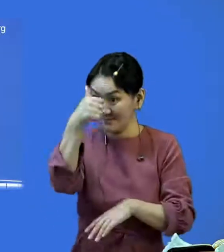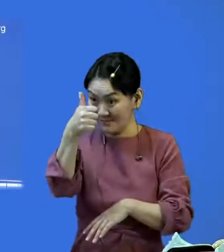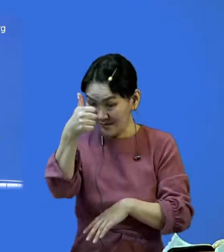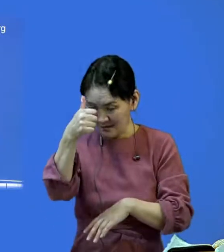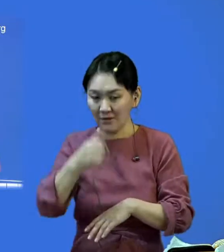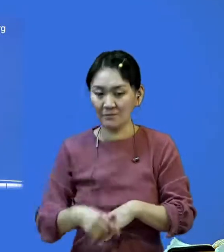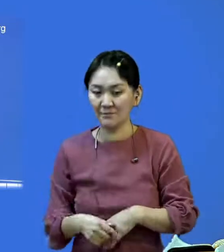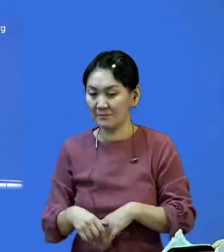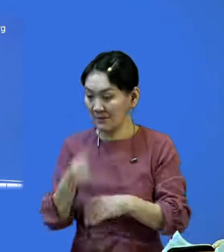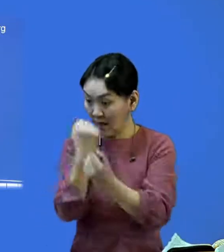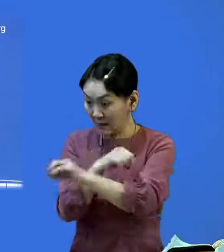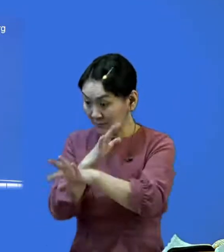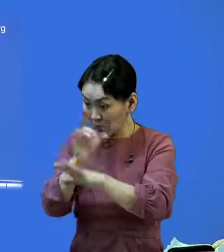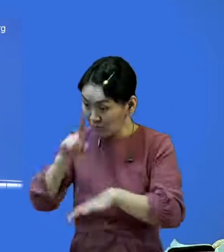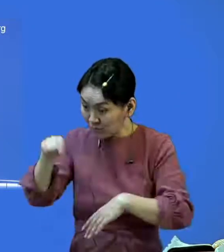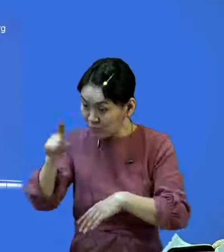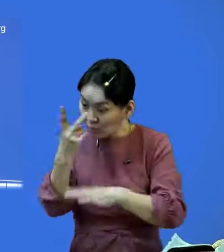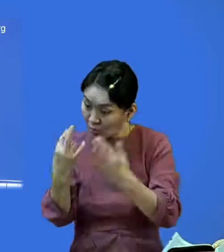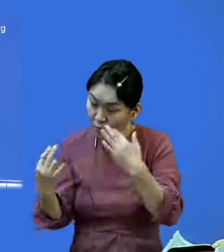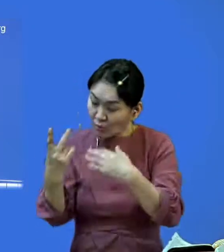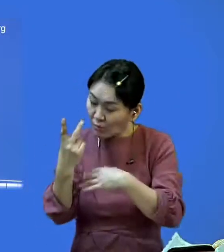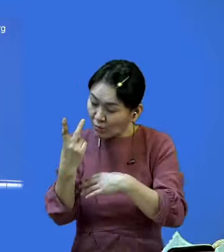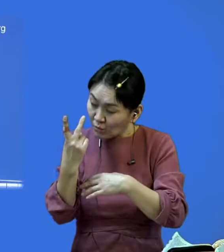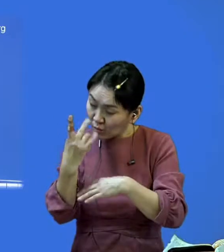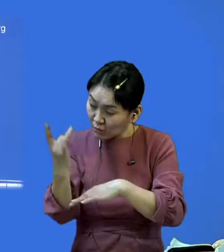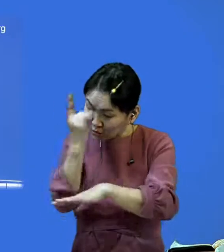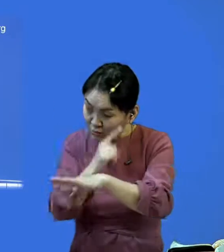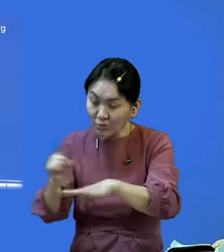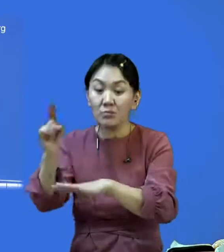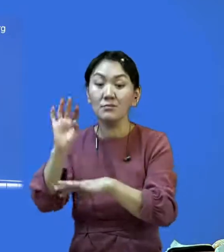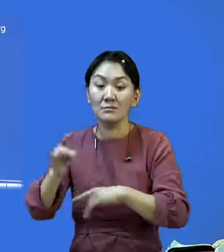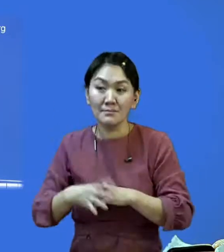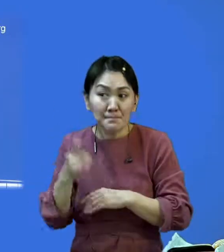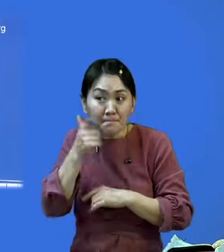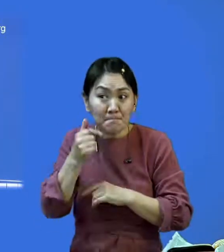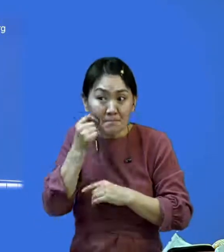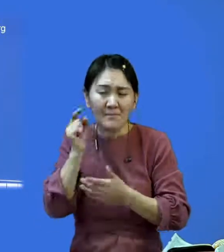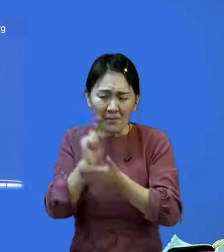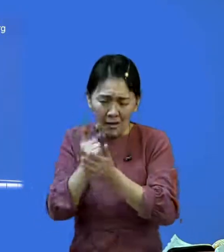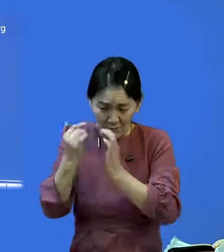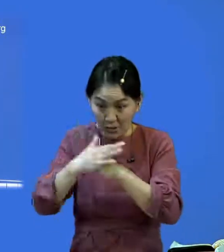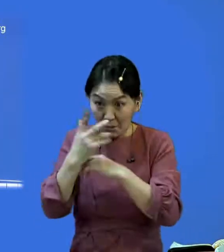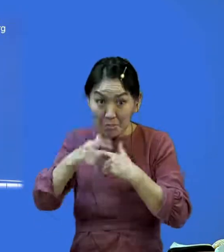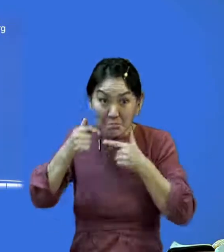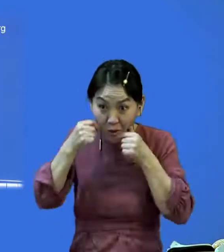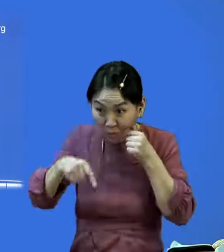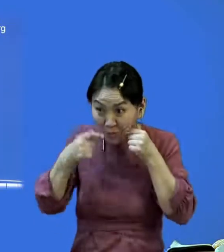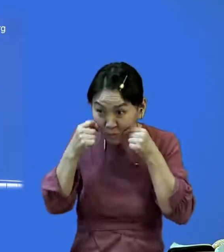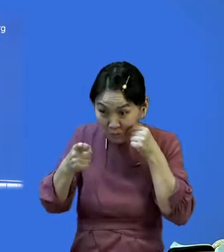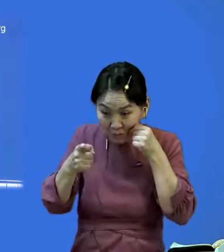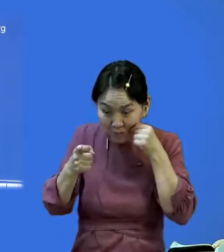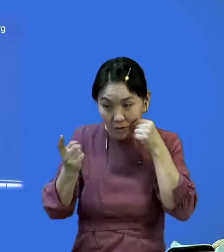аврагдсан хүмүүсийн үр дүн хэлж байна. Тэгэхээр амийн амьдрал руу гарна. Махвыдж гисэн дахин амьлах болно.